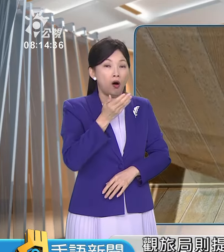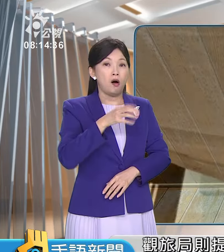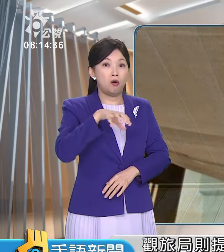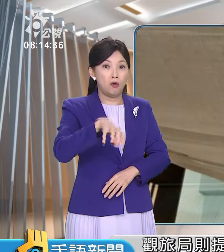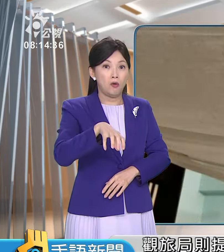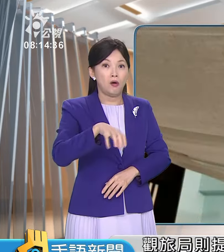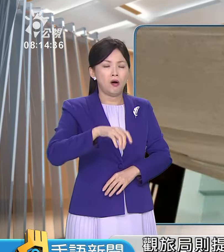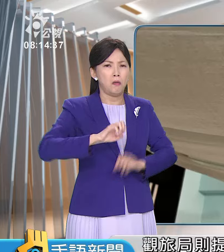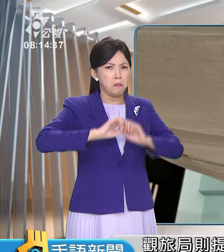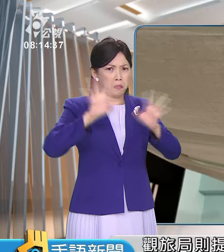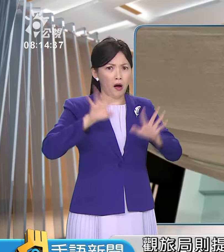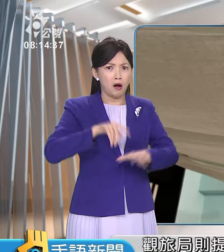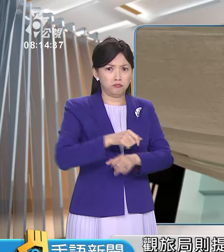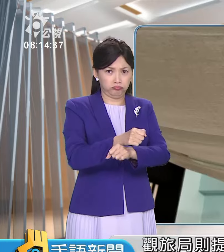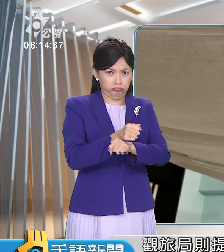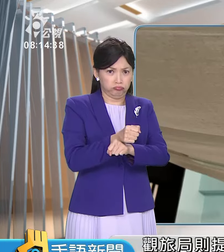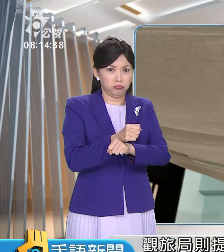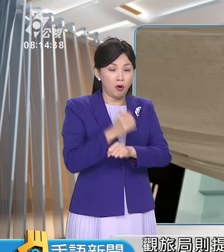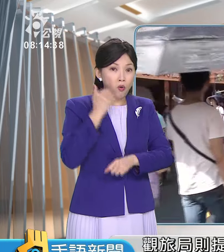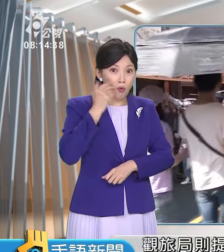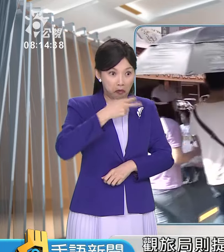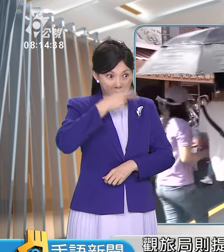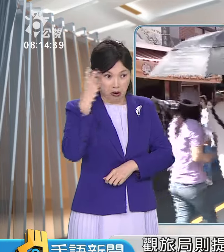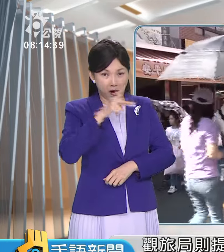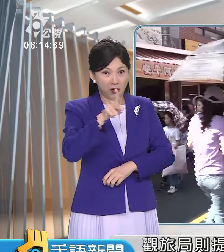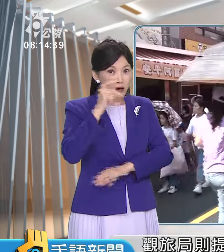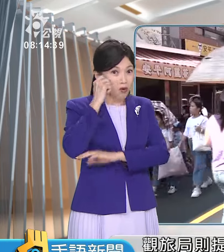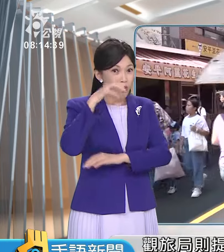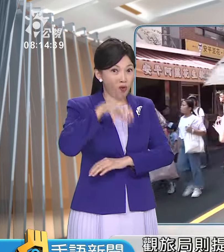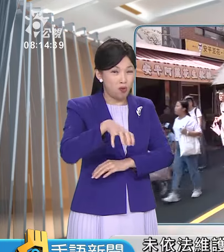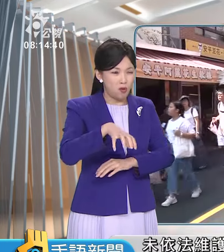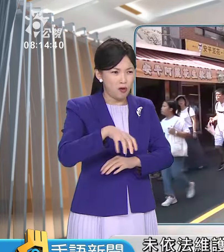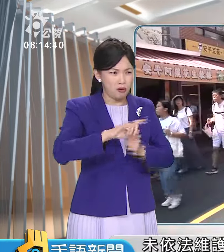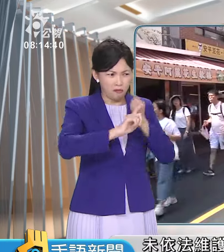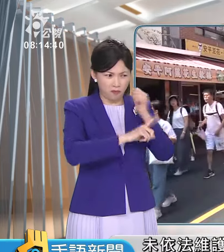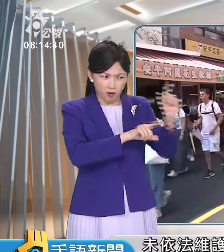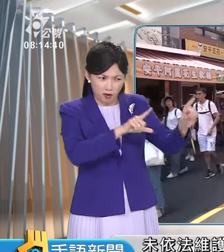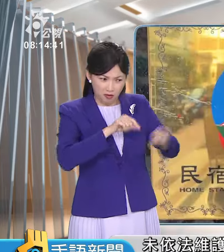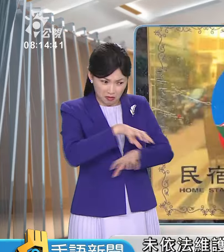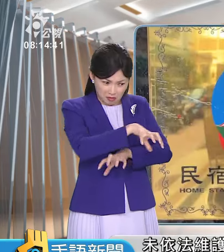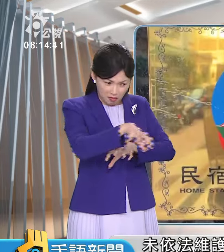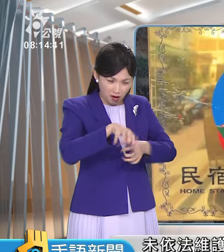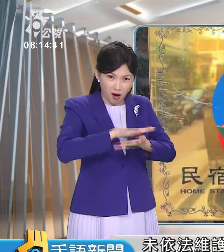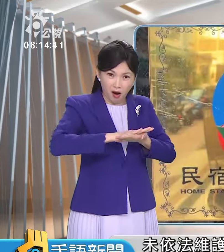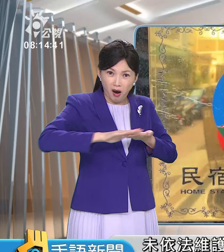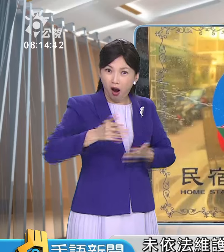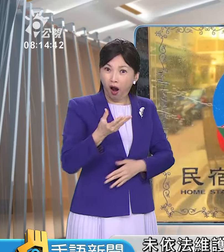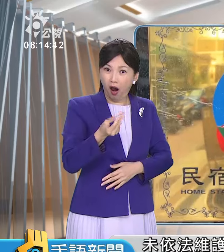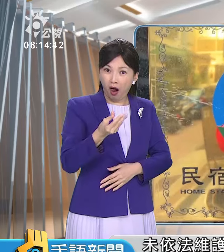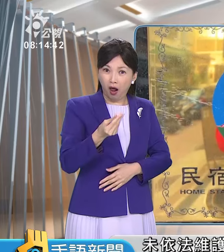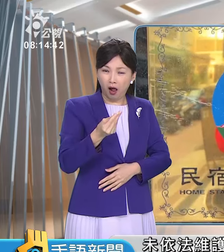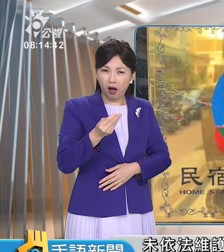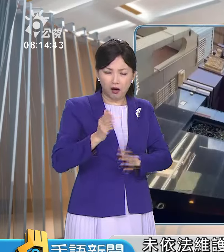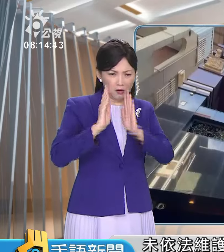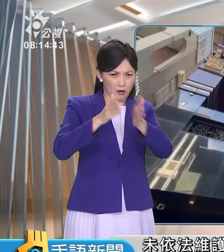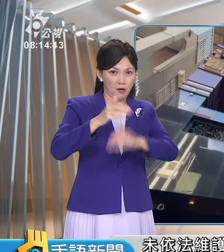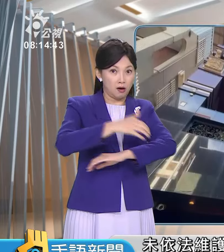局则是提醒，如果民众发现业者未依法维护旅宿环境，可以向市